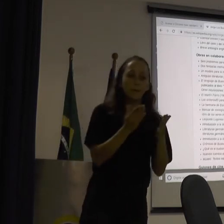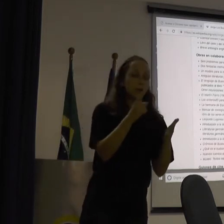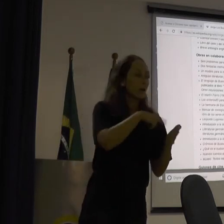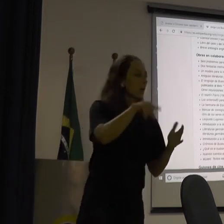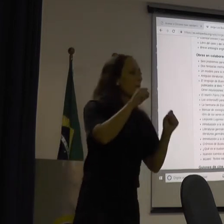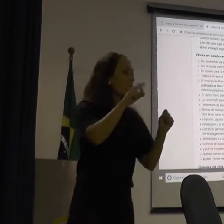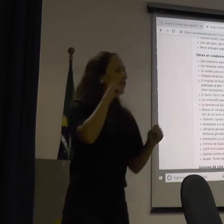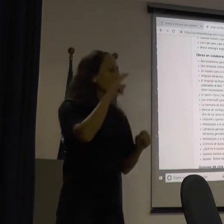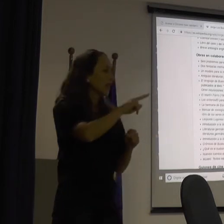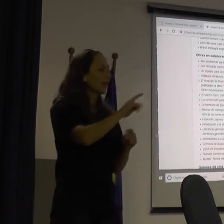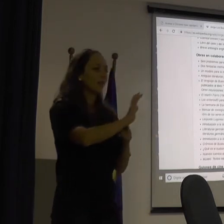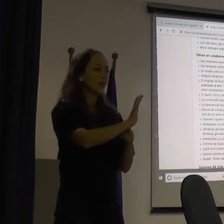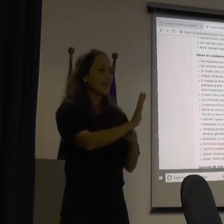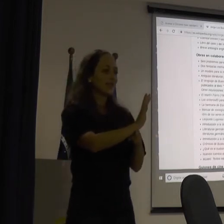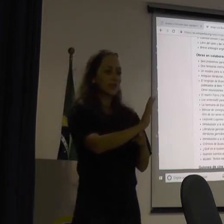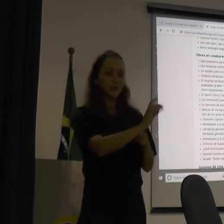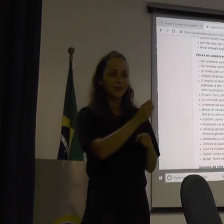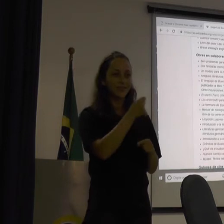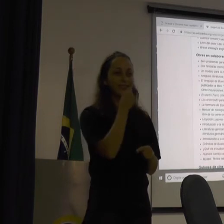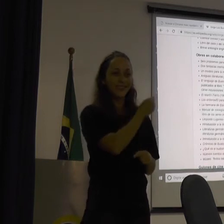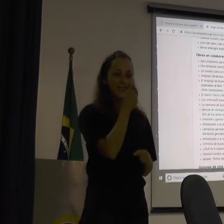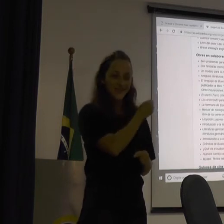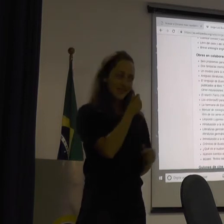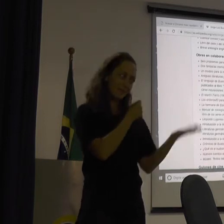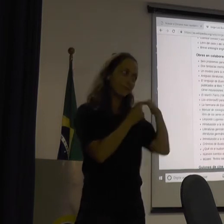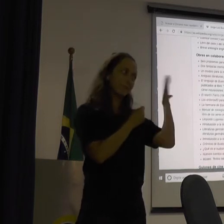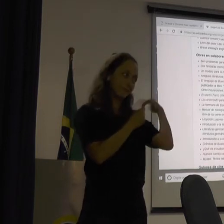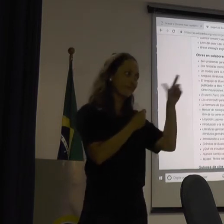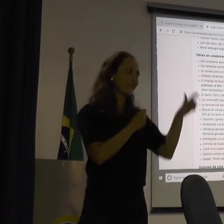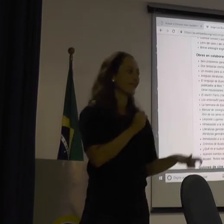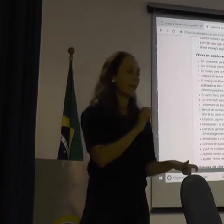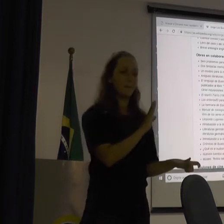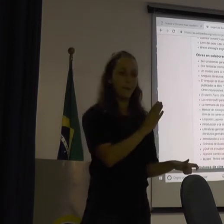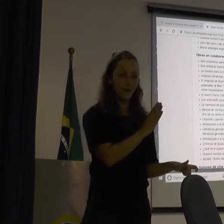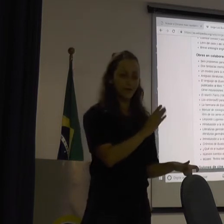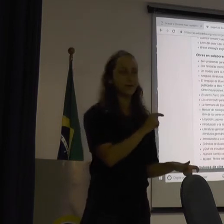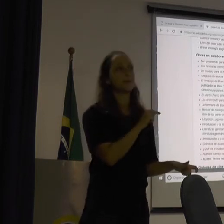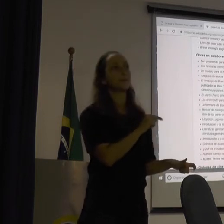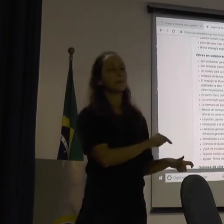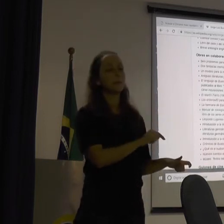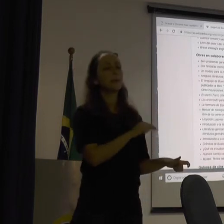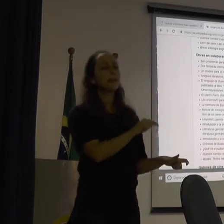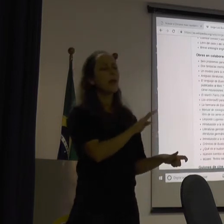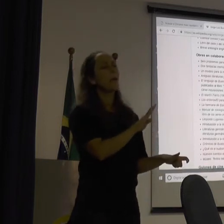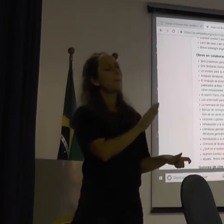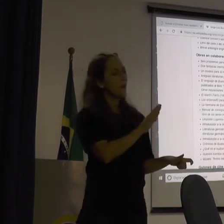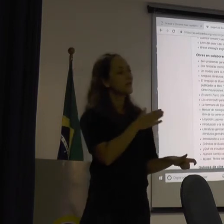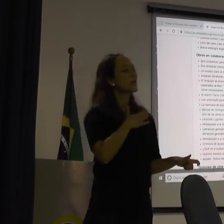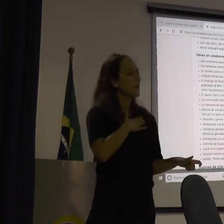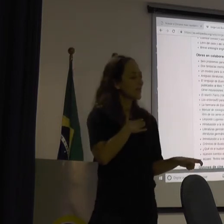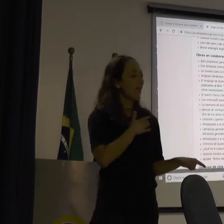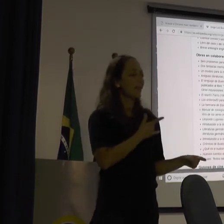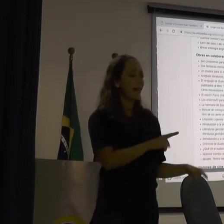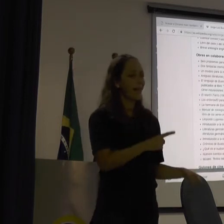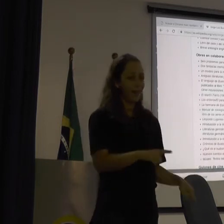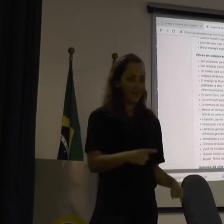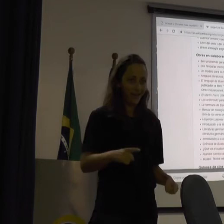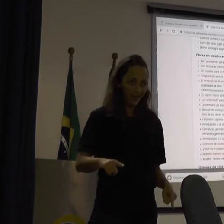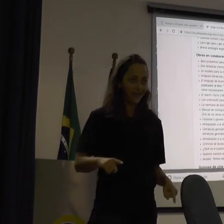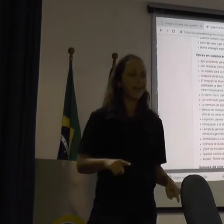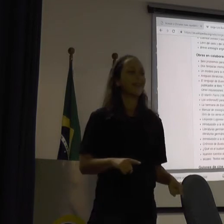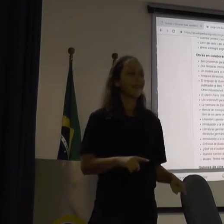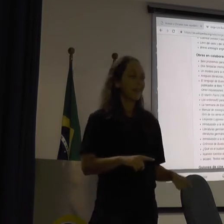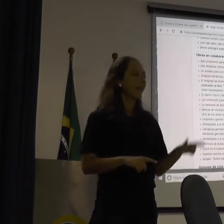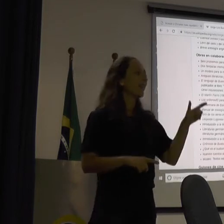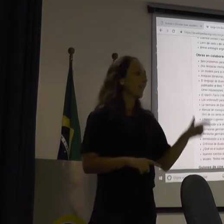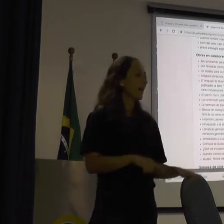do Borges em a parte do oral. E ele o Borges gostava muito de provocar, né? Ele falava, nisso